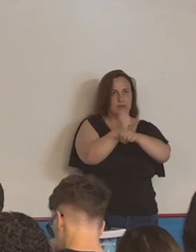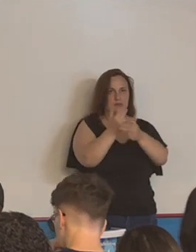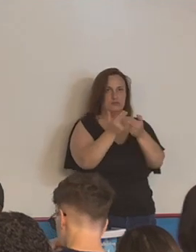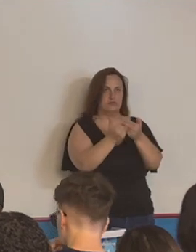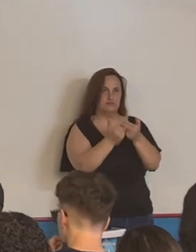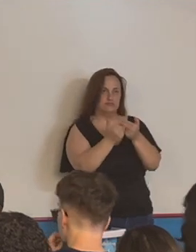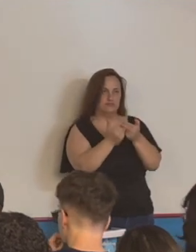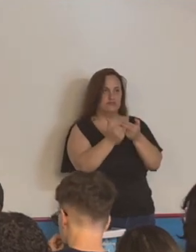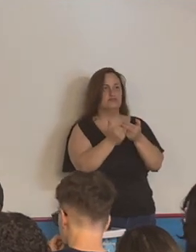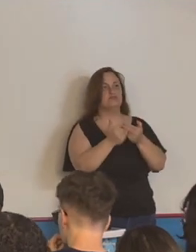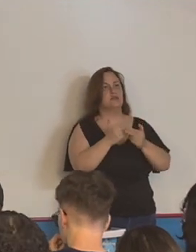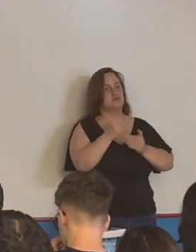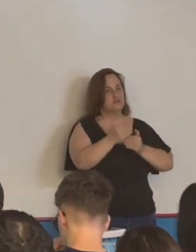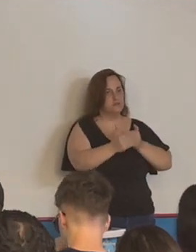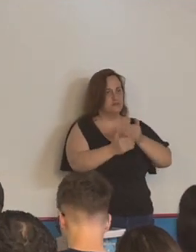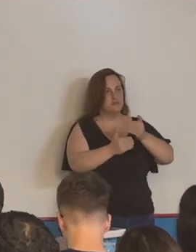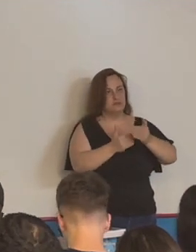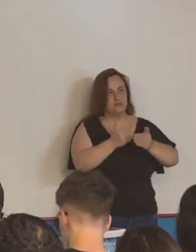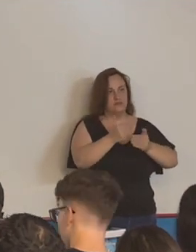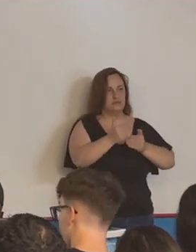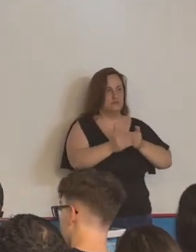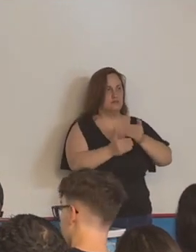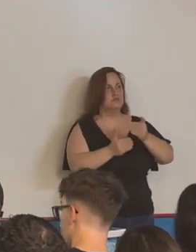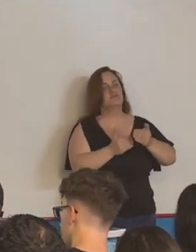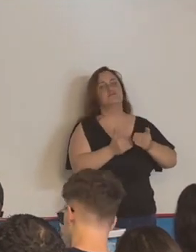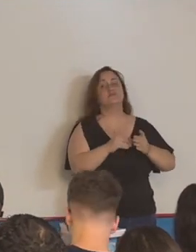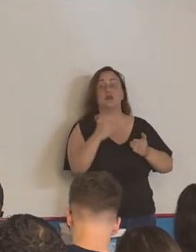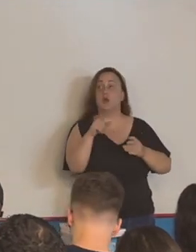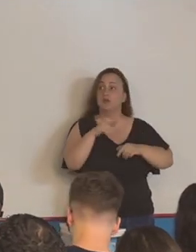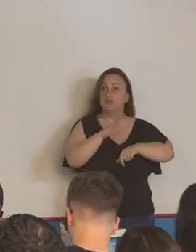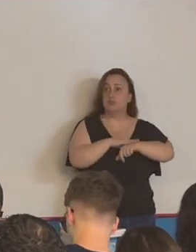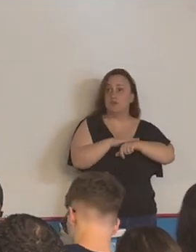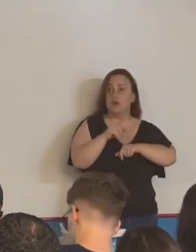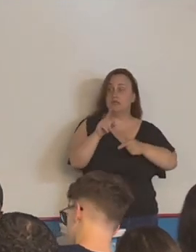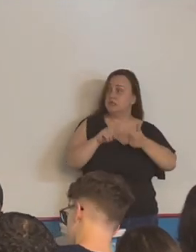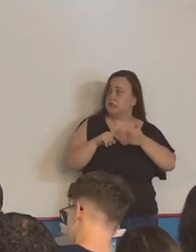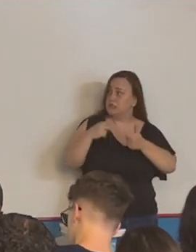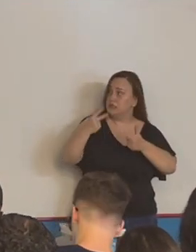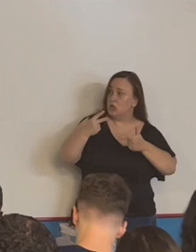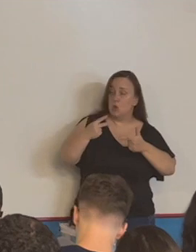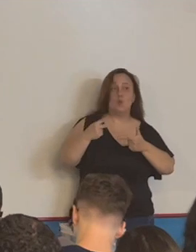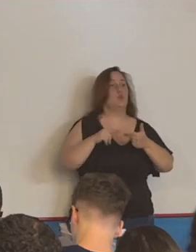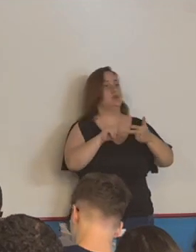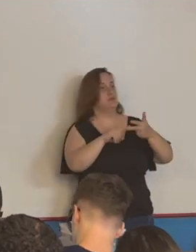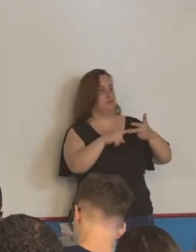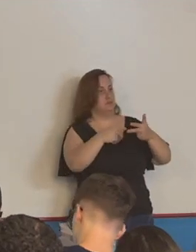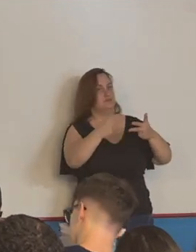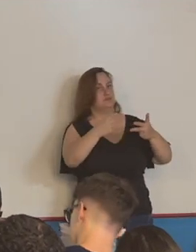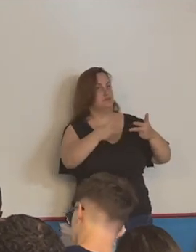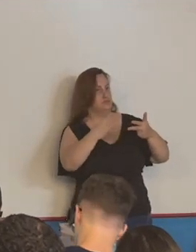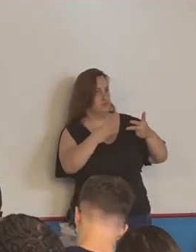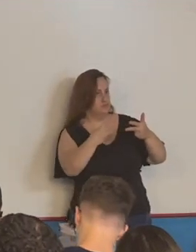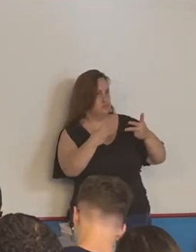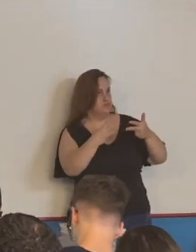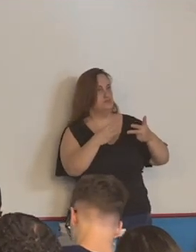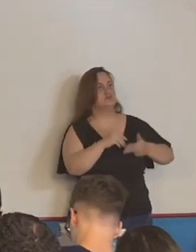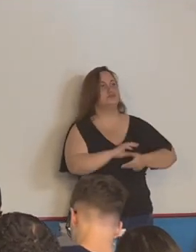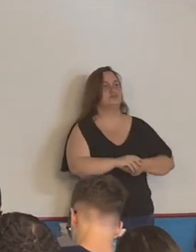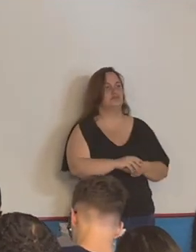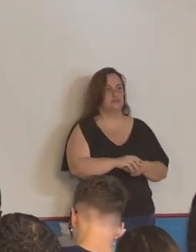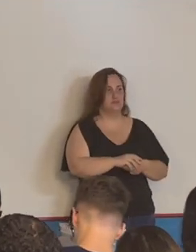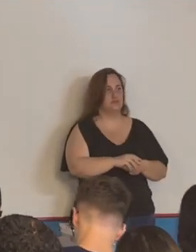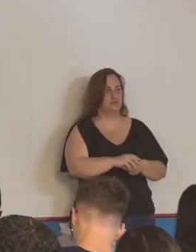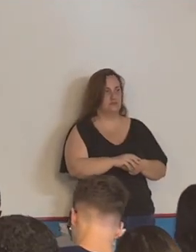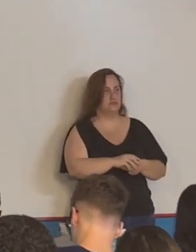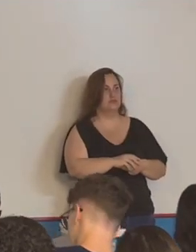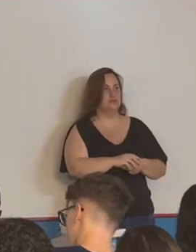né. E aí fiz essa é a segunda, essa foi a terceira, e aí essa